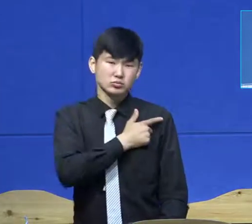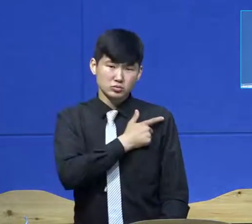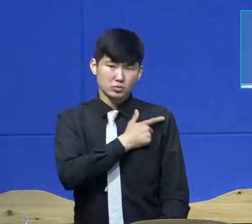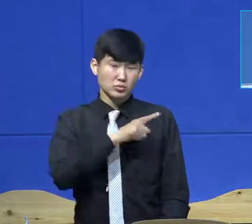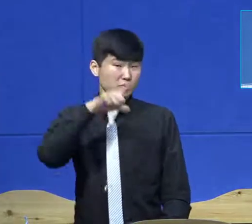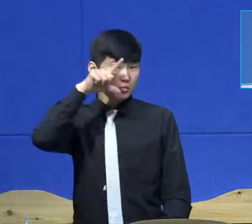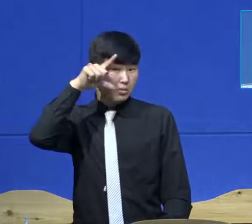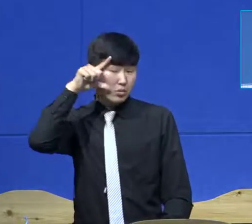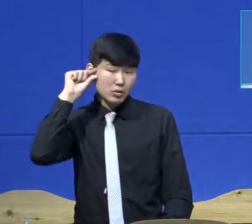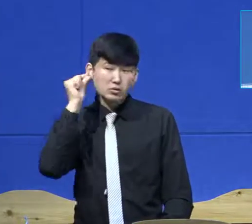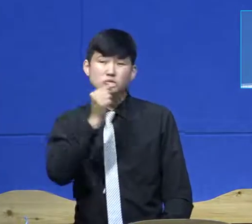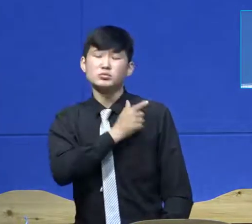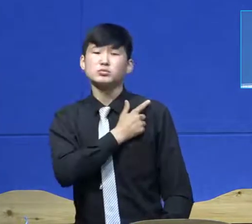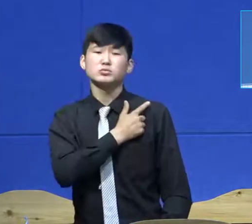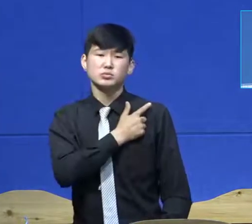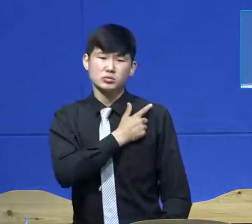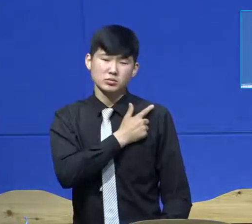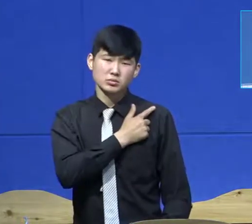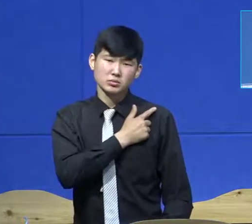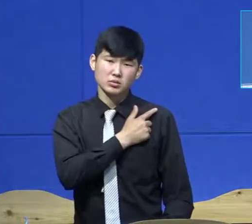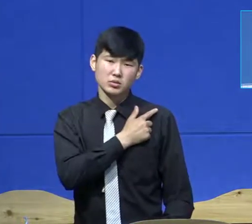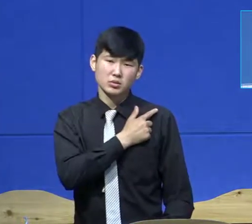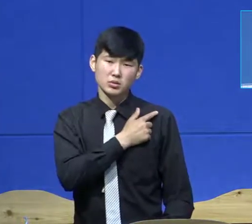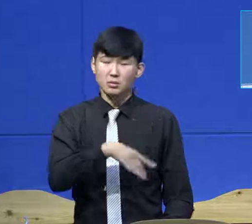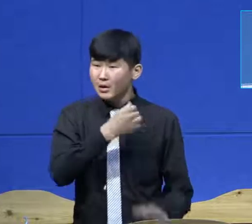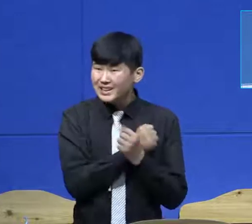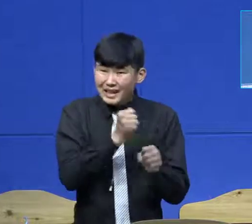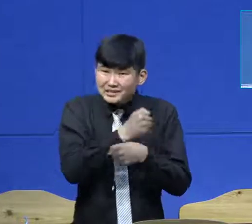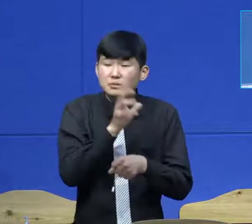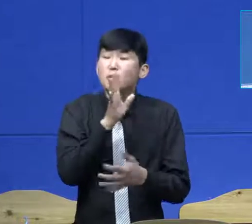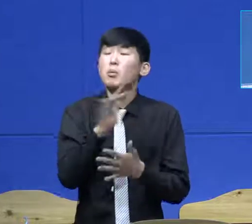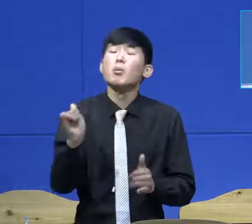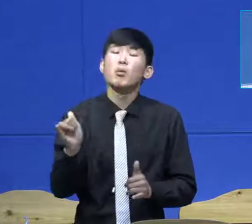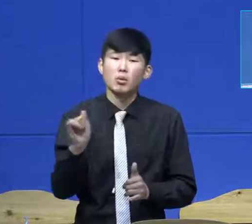Мосед гомдлсан тэд нэр биднийг алах гэж авчираа ёо.